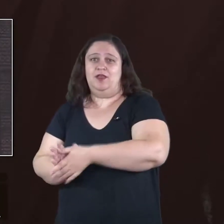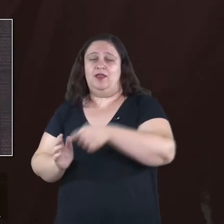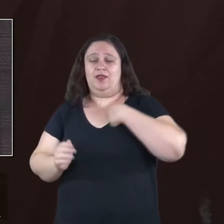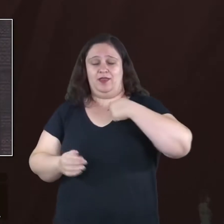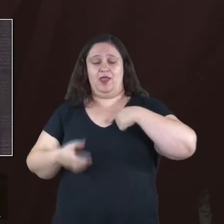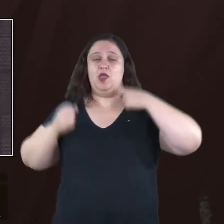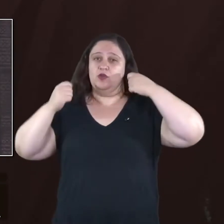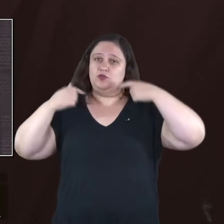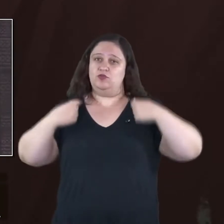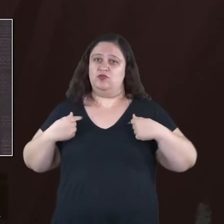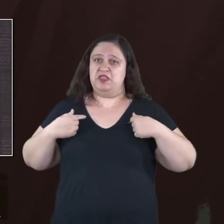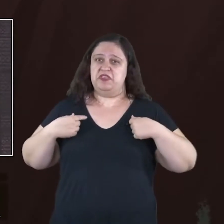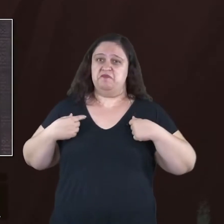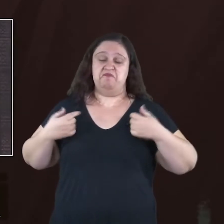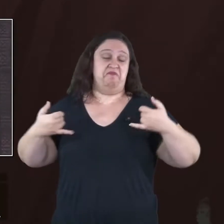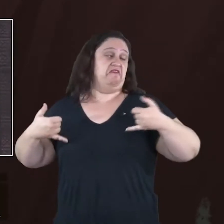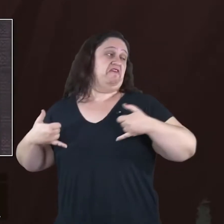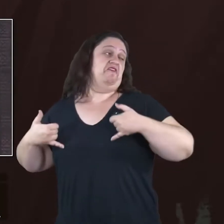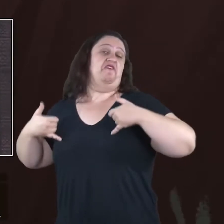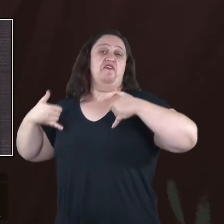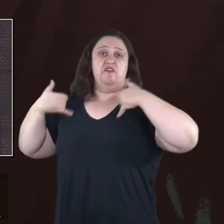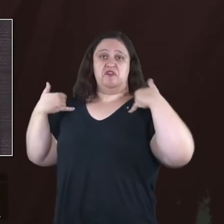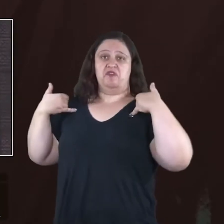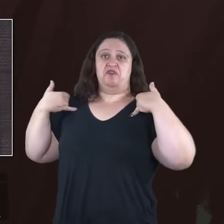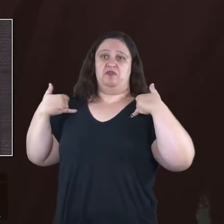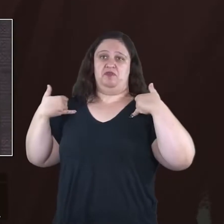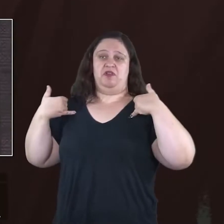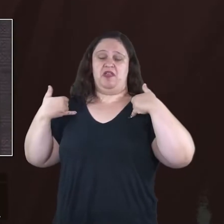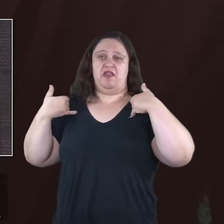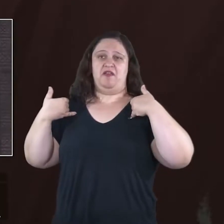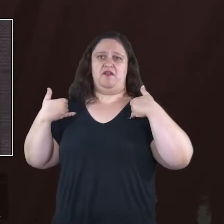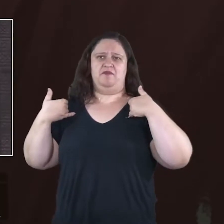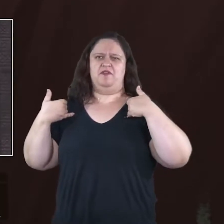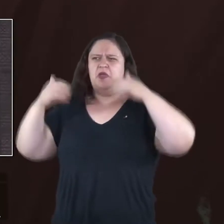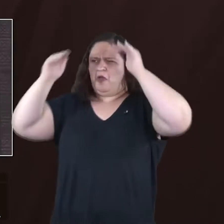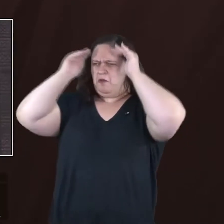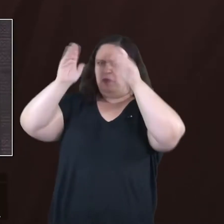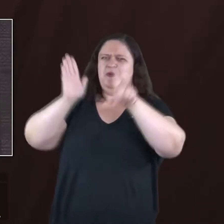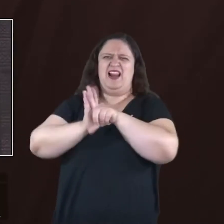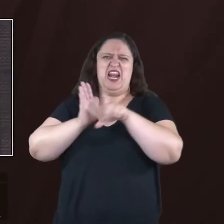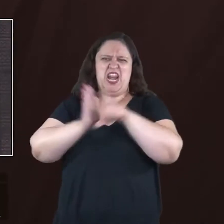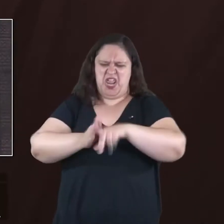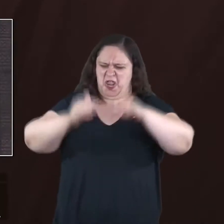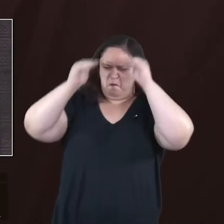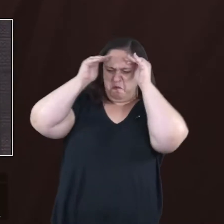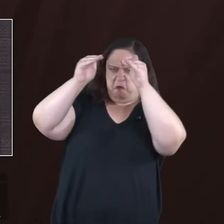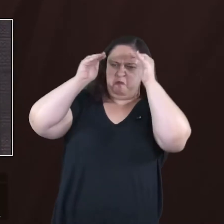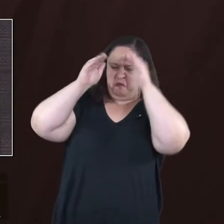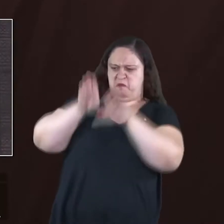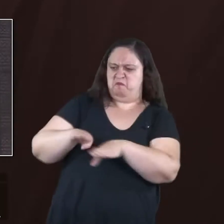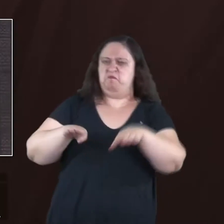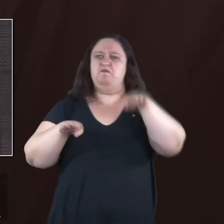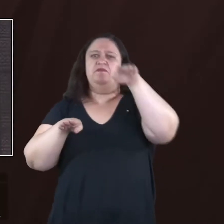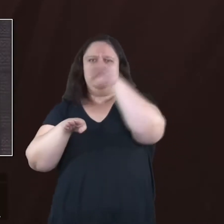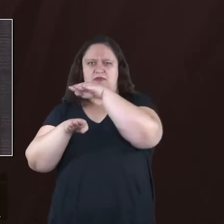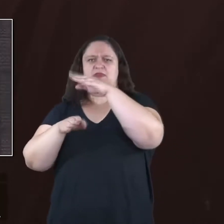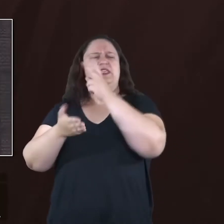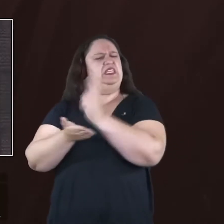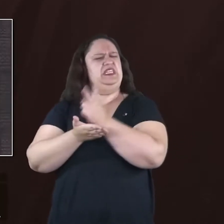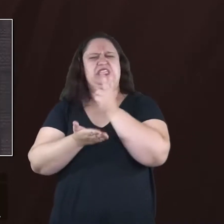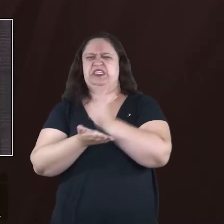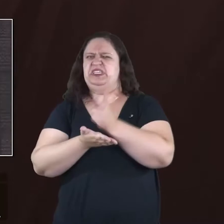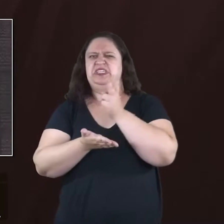judaísmo, avantajava-me, ou superava, né? eu superava muitos da minha idade,